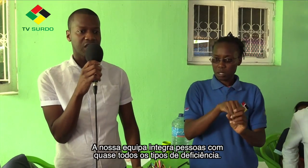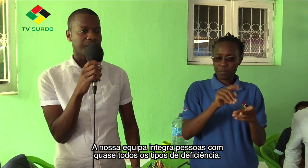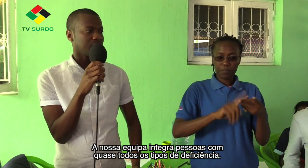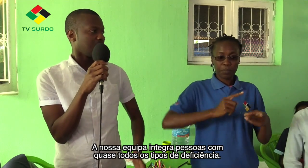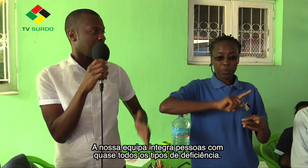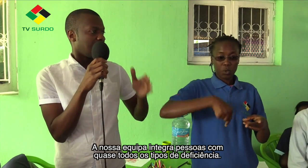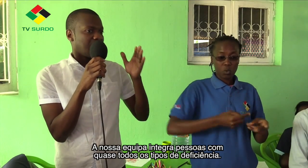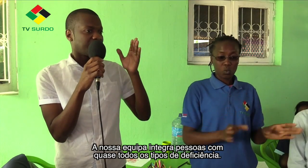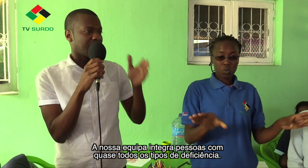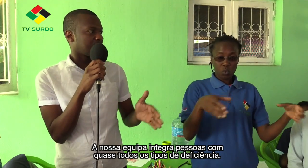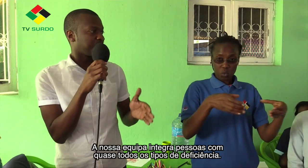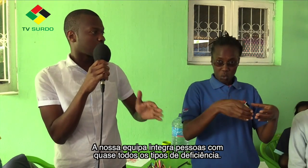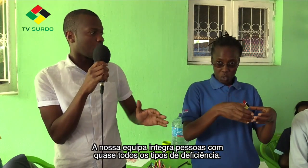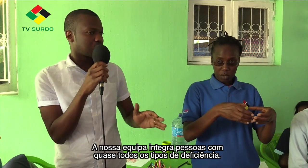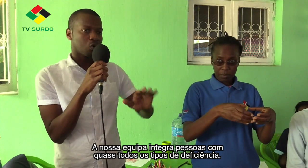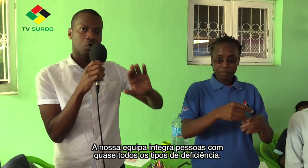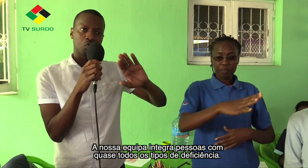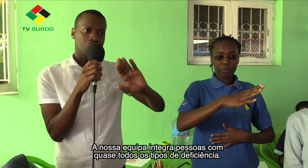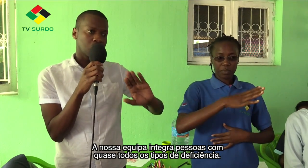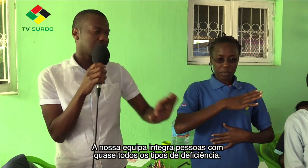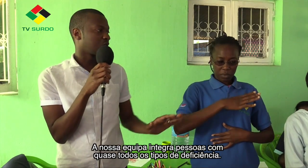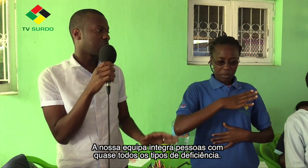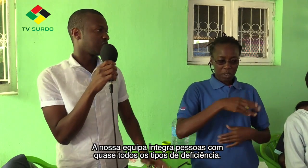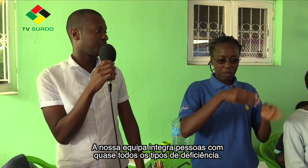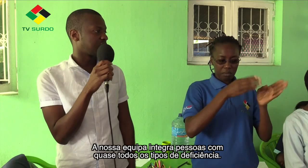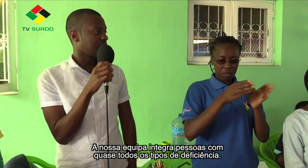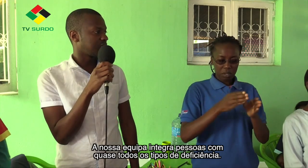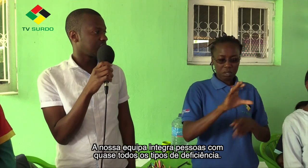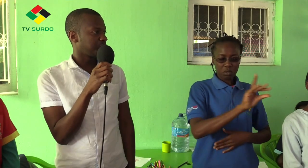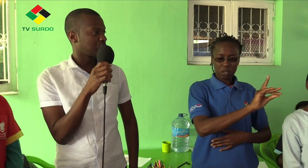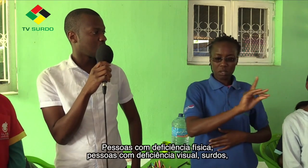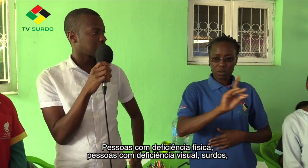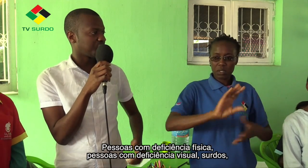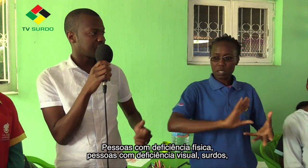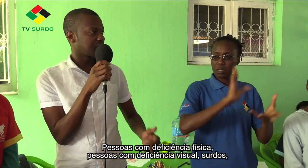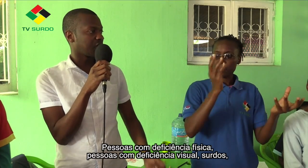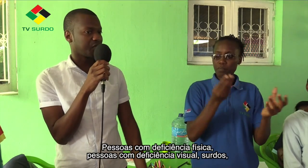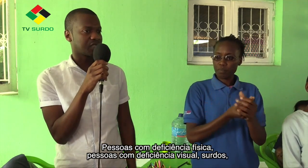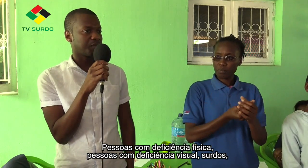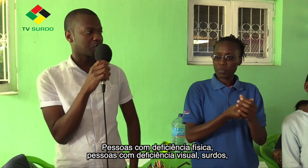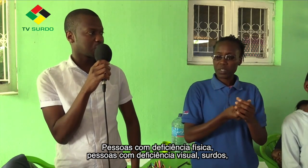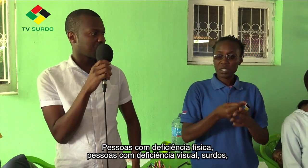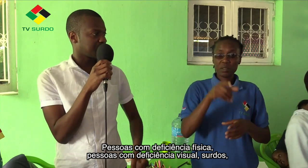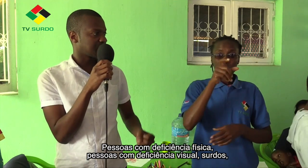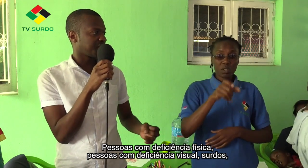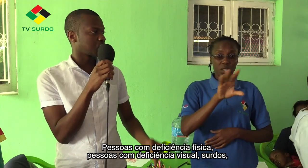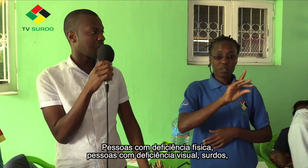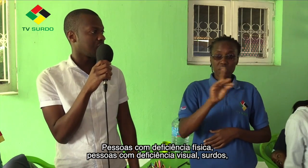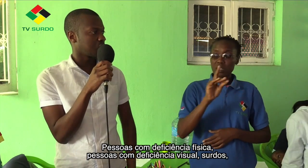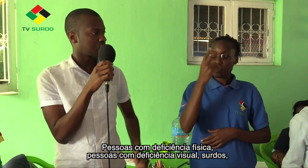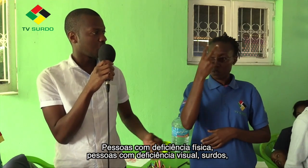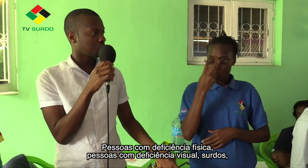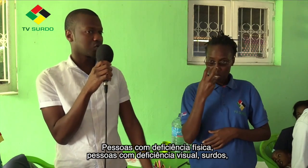nossa equipe integra pessoas com quase todas as deficiências, pessoas com deficiência física, pessoas com deficiência